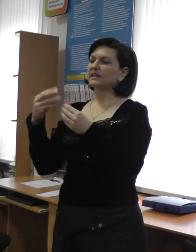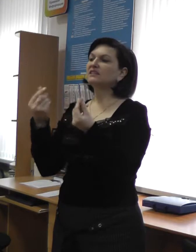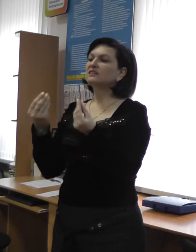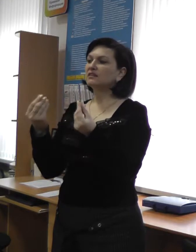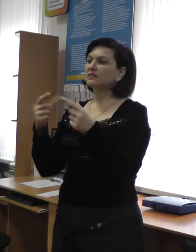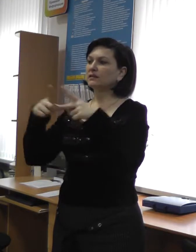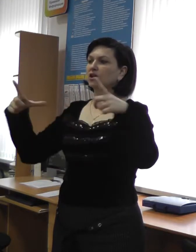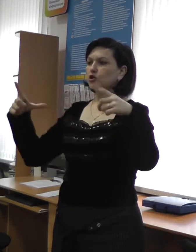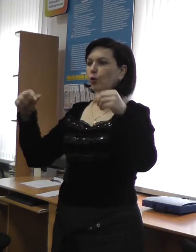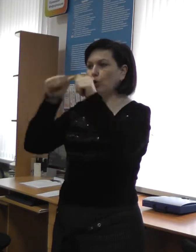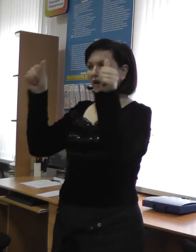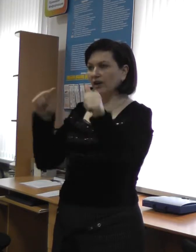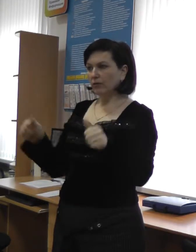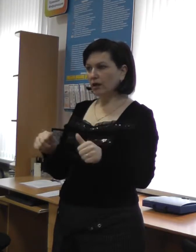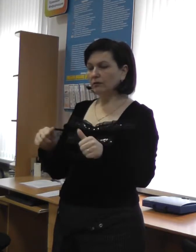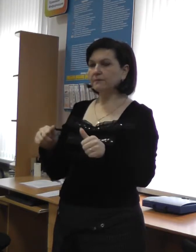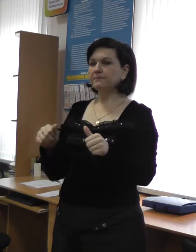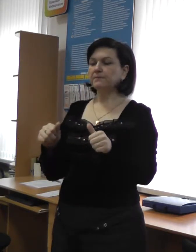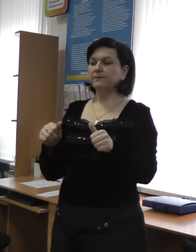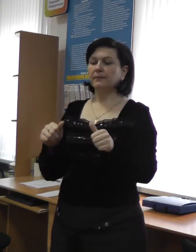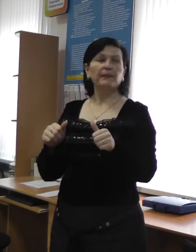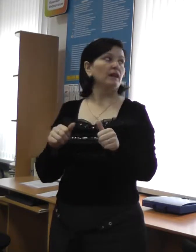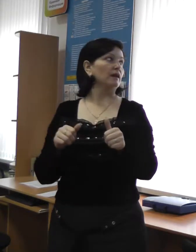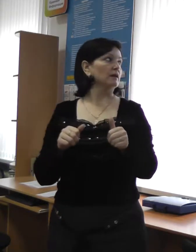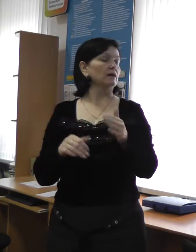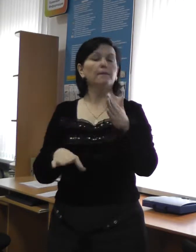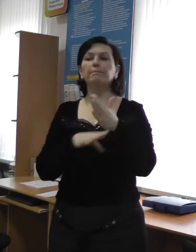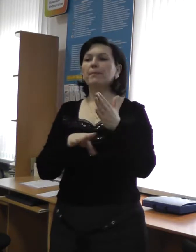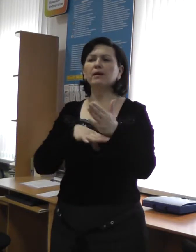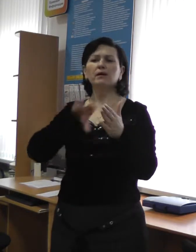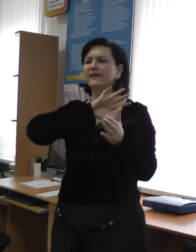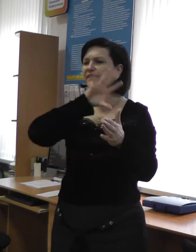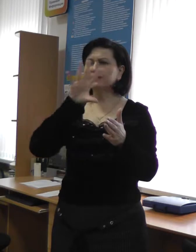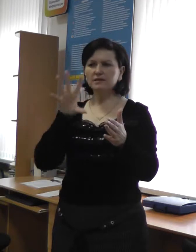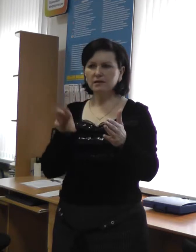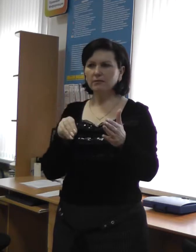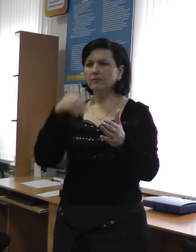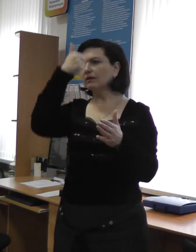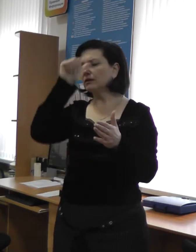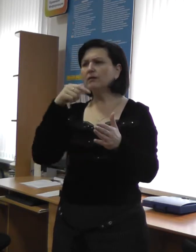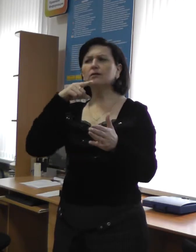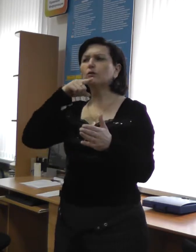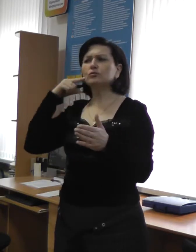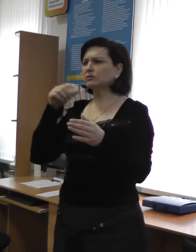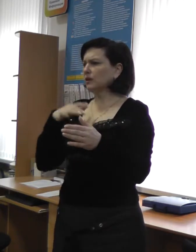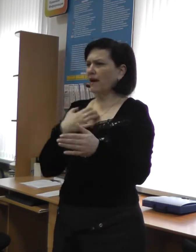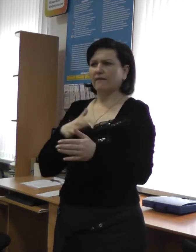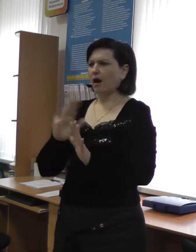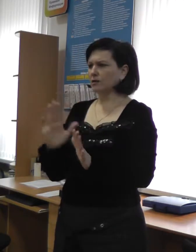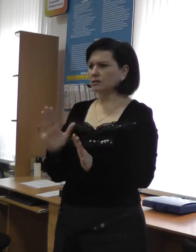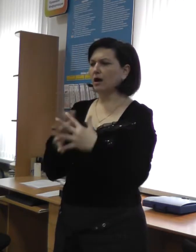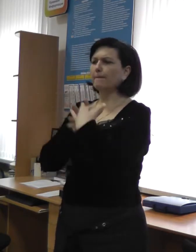школу оформлял, но все исходило из этого здания. Мы помогали всем, не смотрели, грек или русский. По греческим